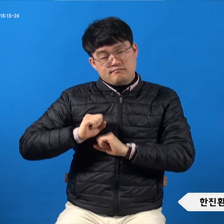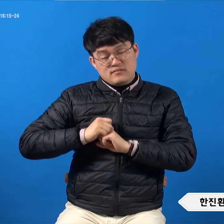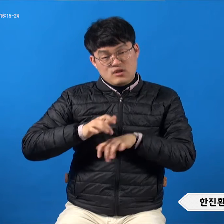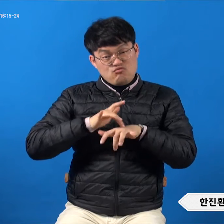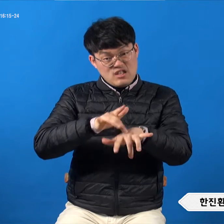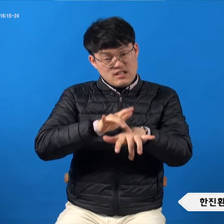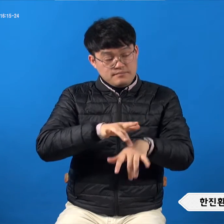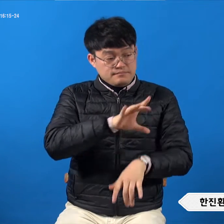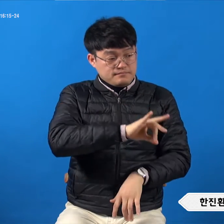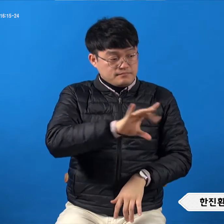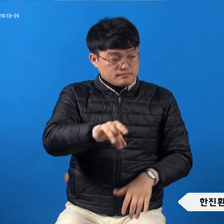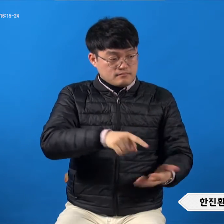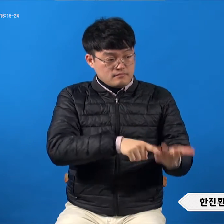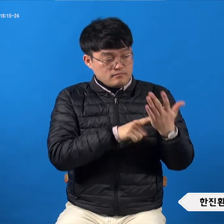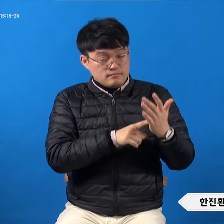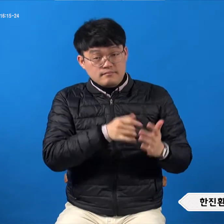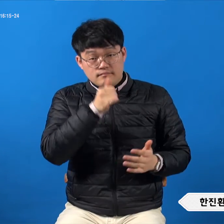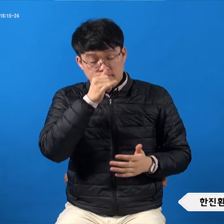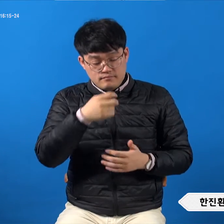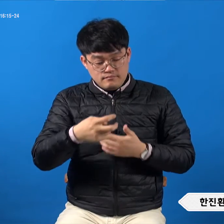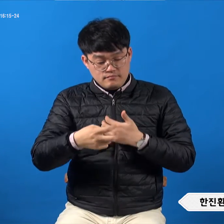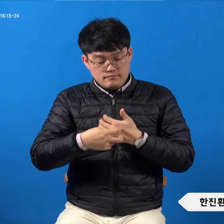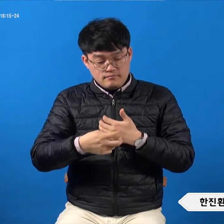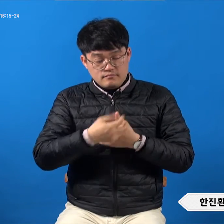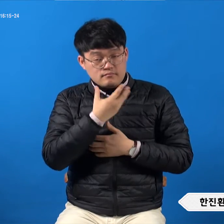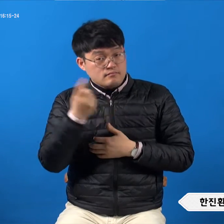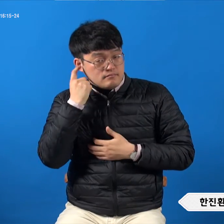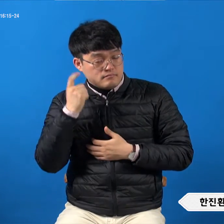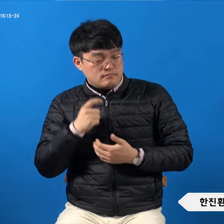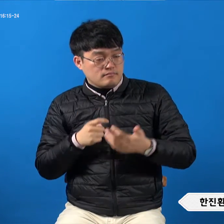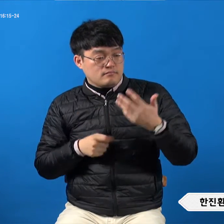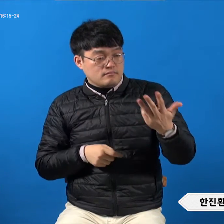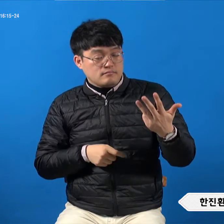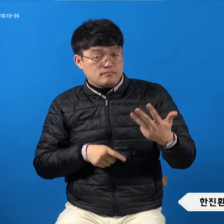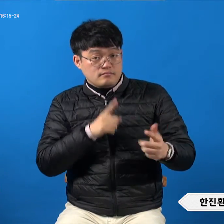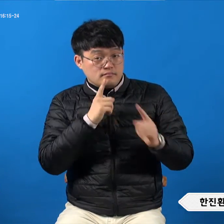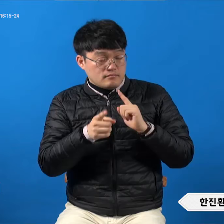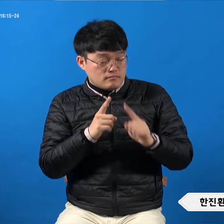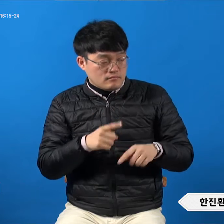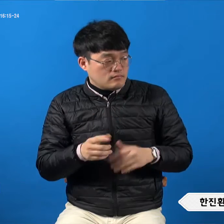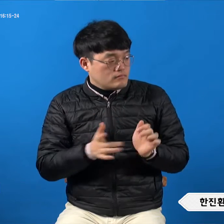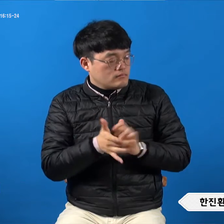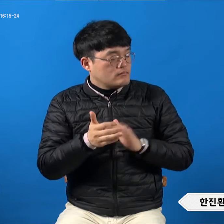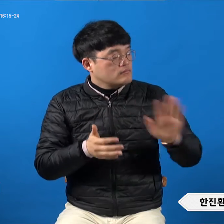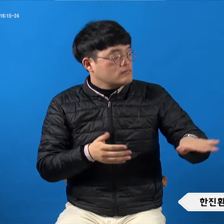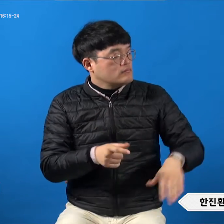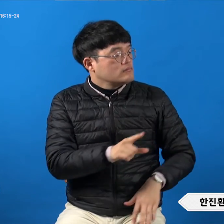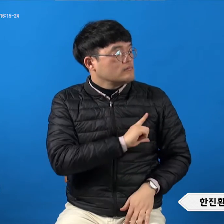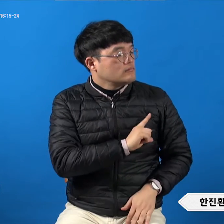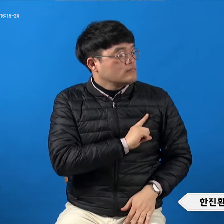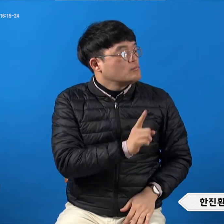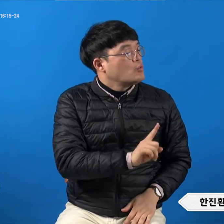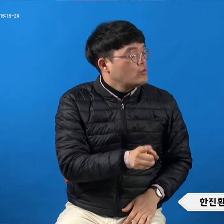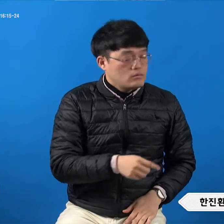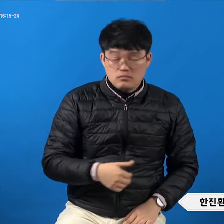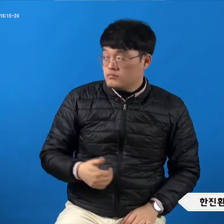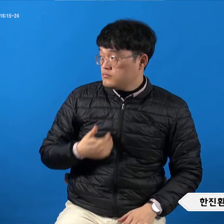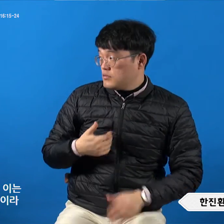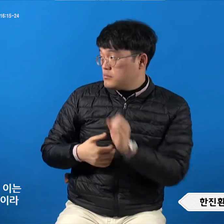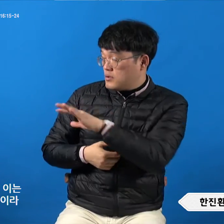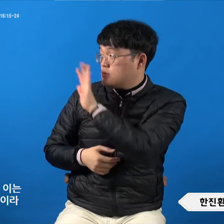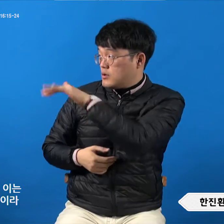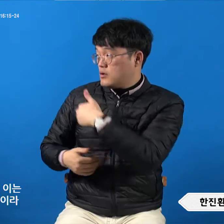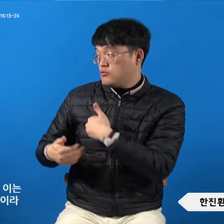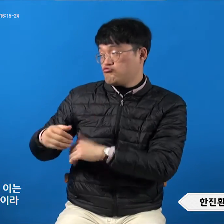말이 종종 등장합니다. 누가복음 8장 30절 보면 예수께서 네 이름이 무엇이냐 물으신즉